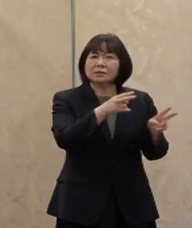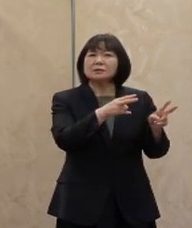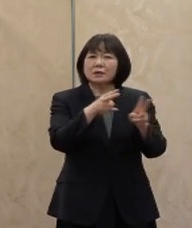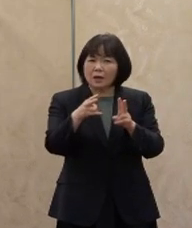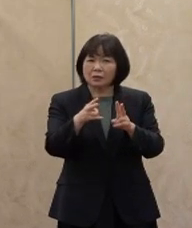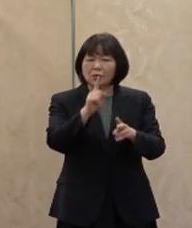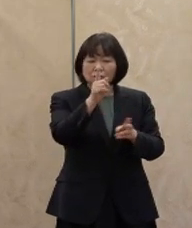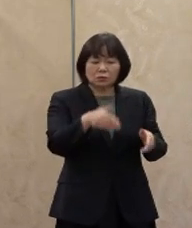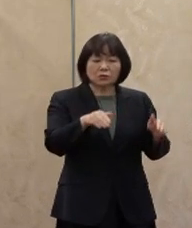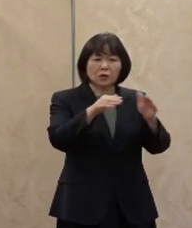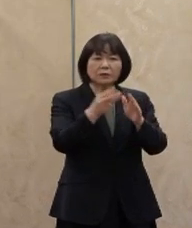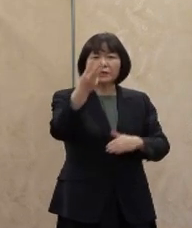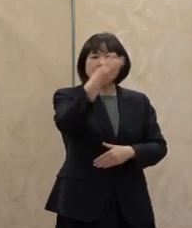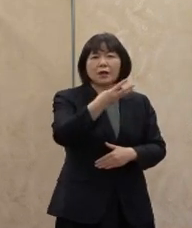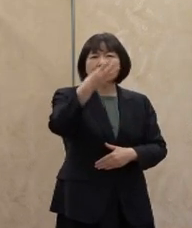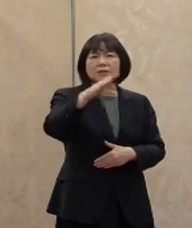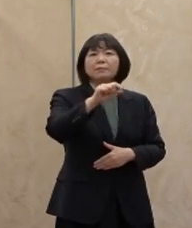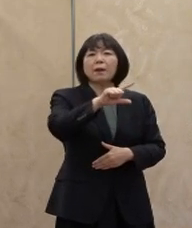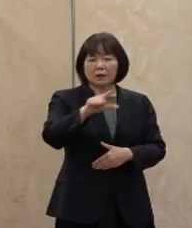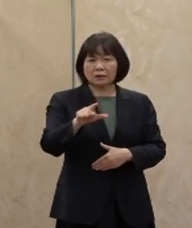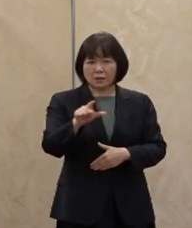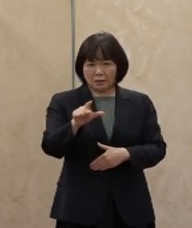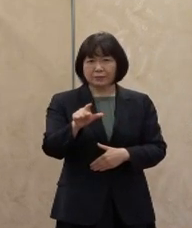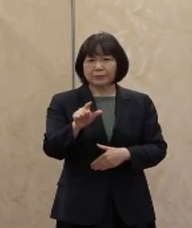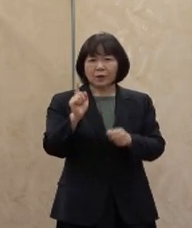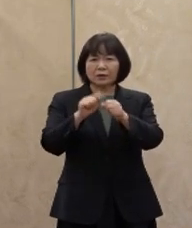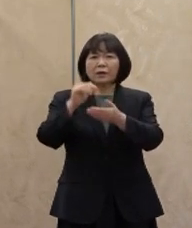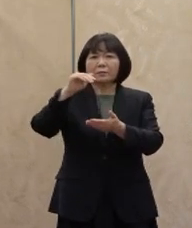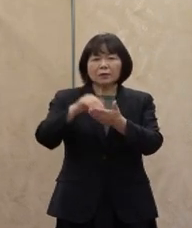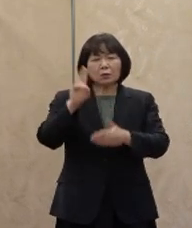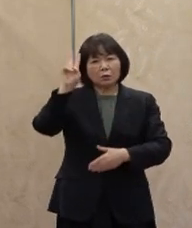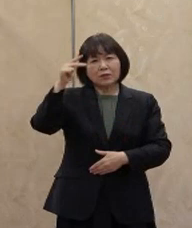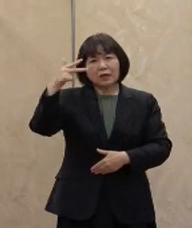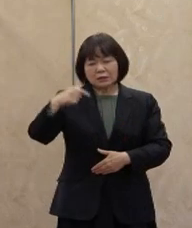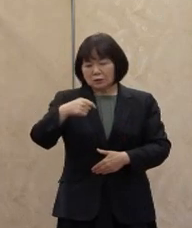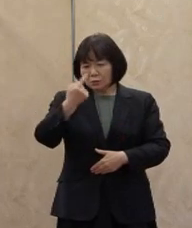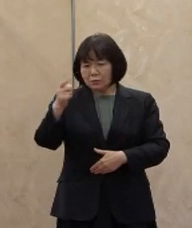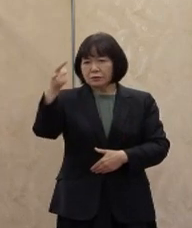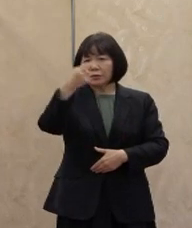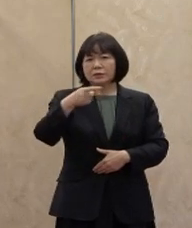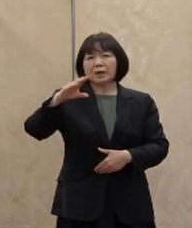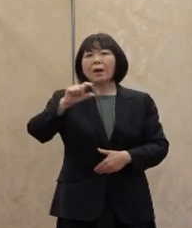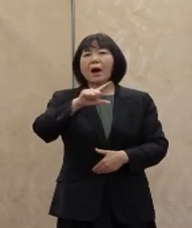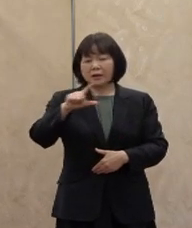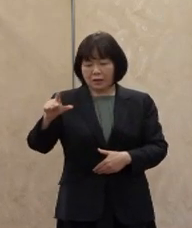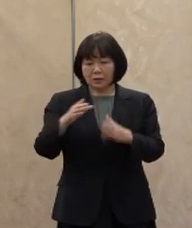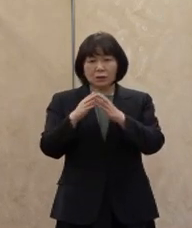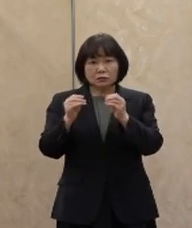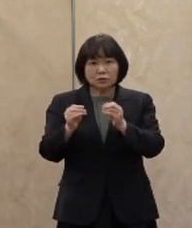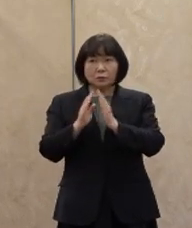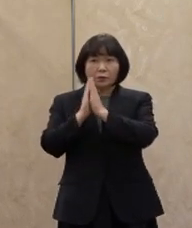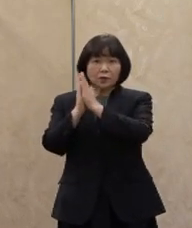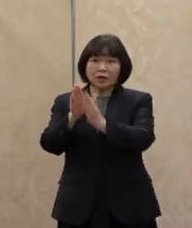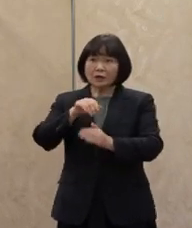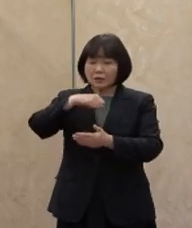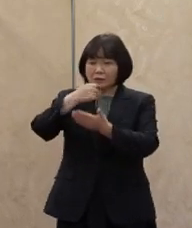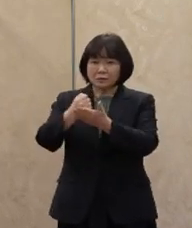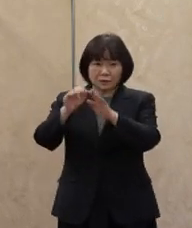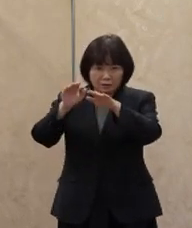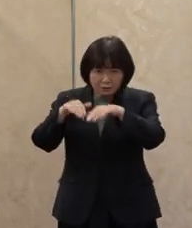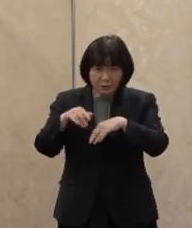療機関3000万円であったり、年末であれば大阪市の独自の1000万円、それから今国でも、これもお願いして実現しましたけれども